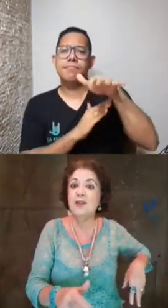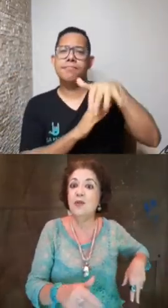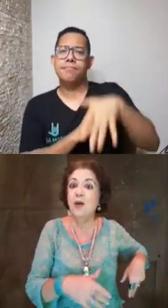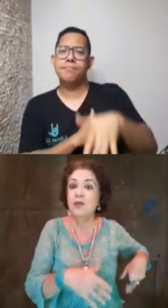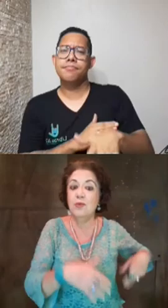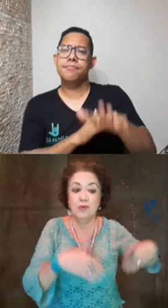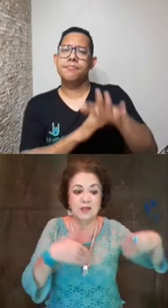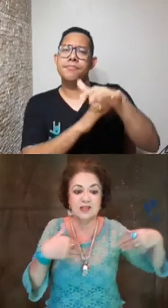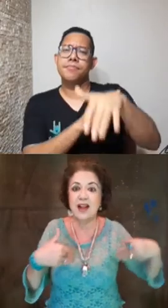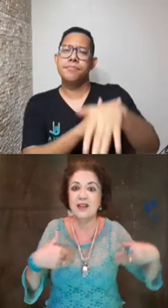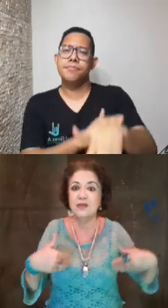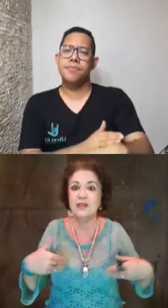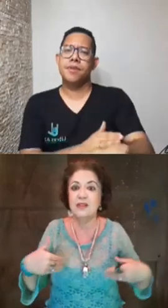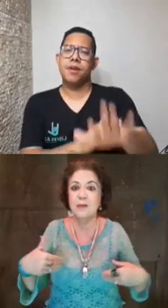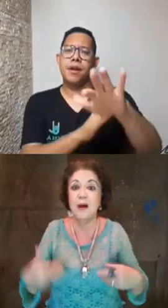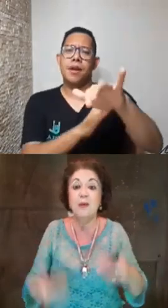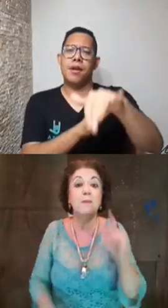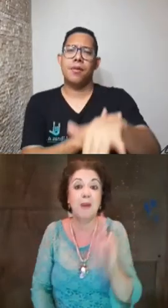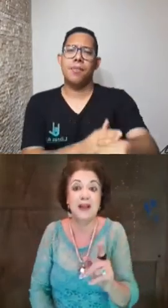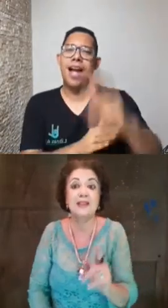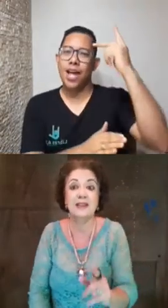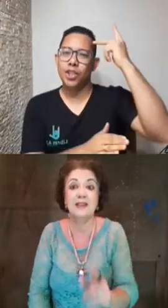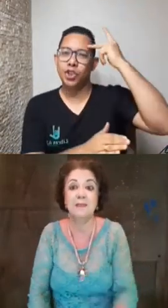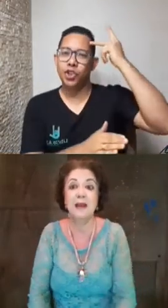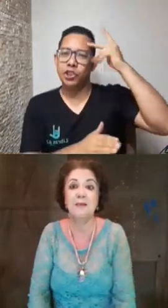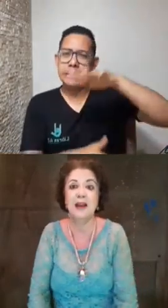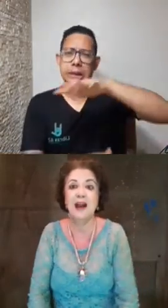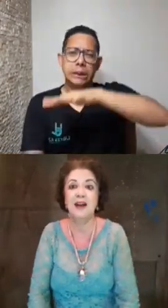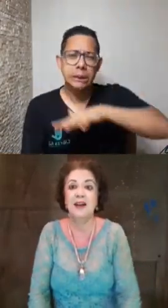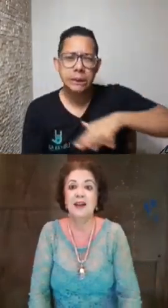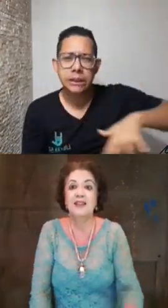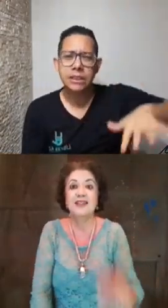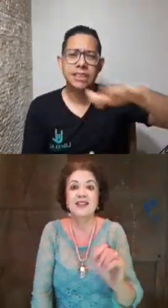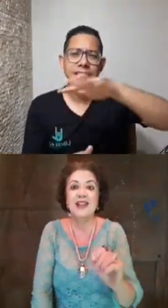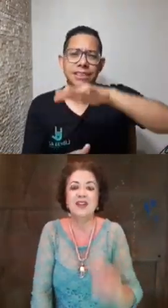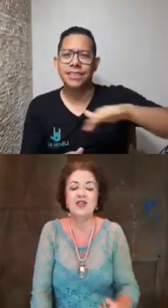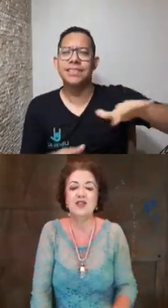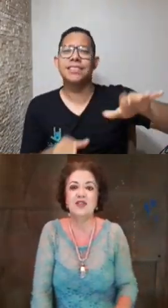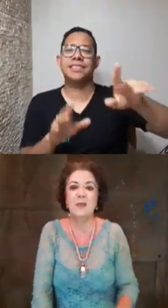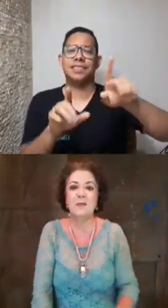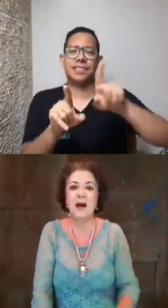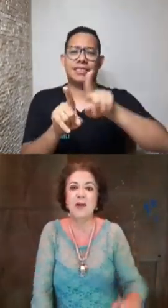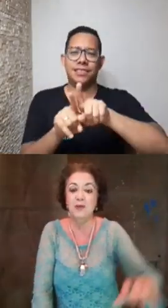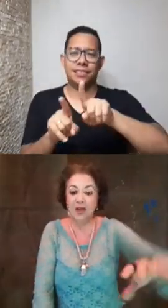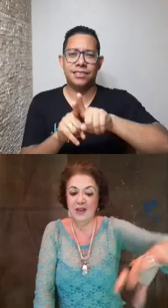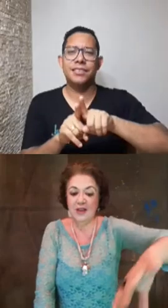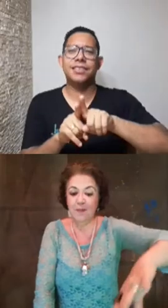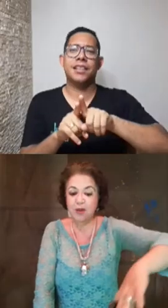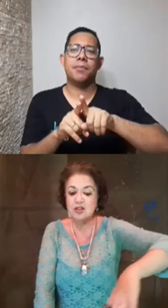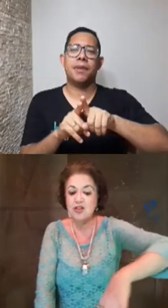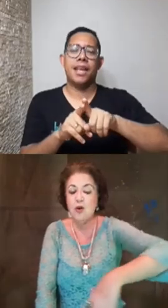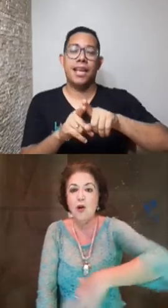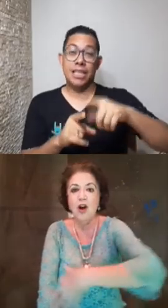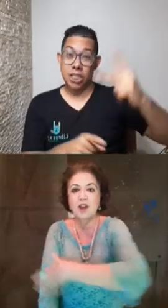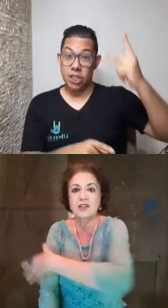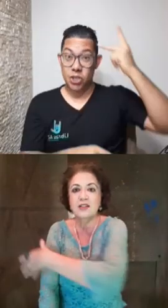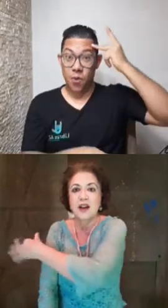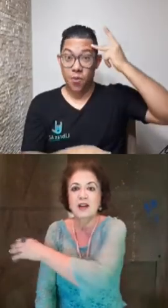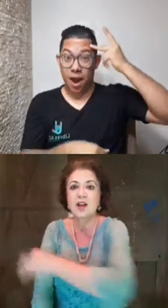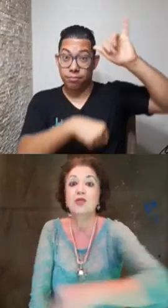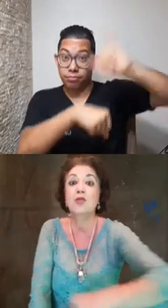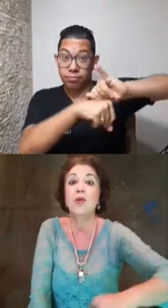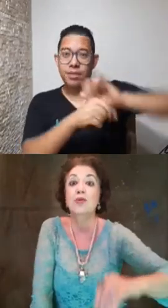acompanha todo o estado de São Paulo, passa também pela cidade de São Paulo e depois